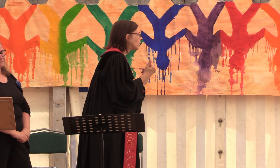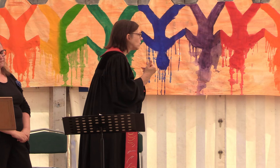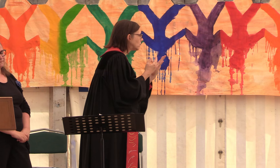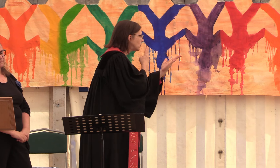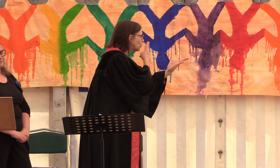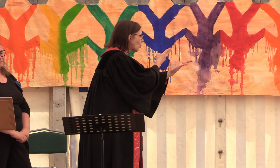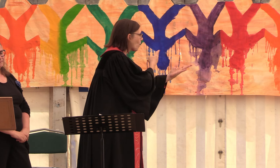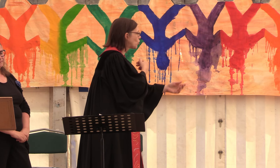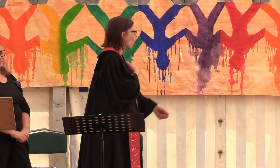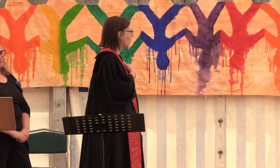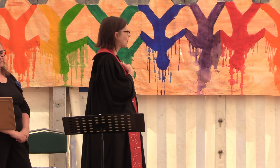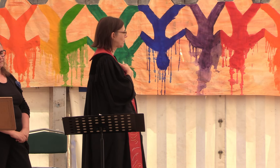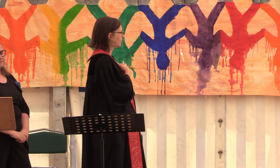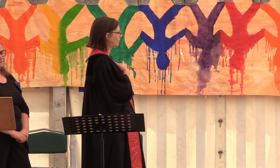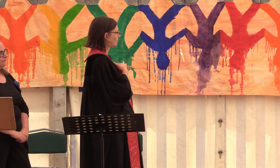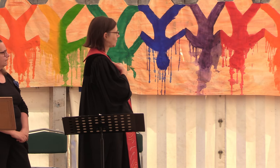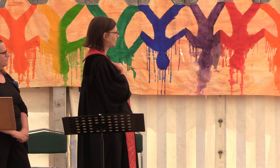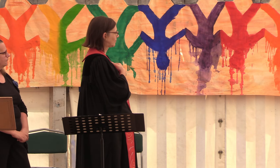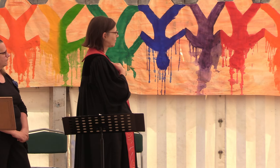Und